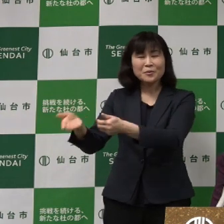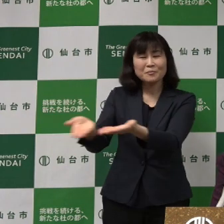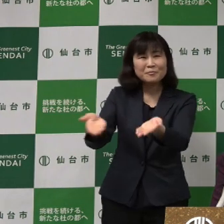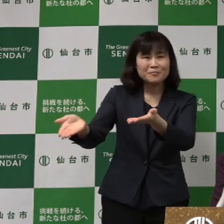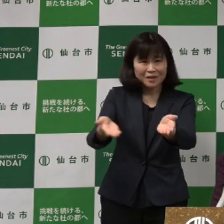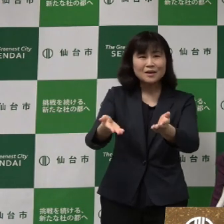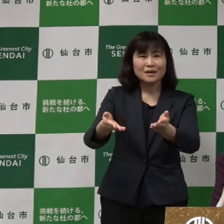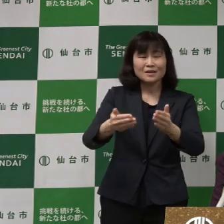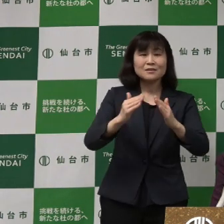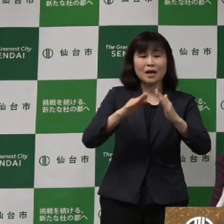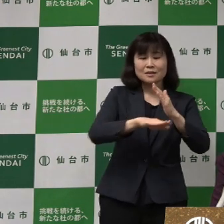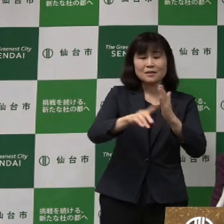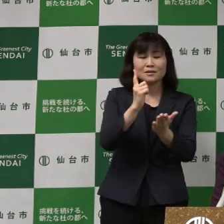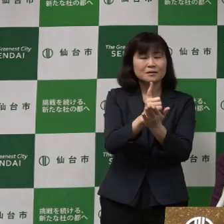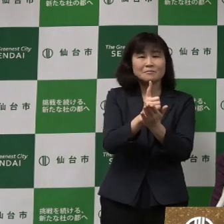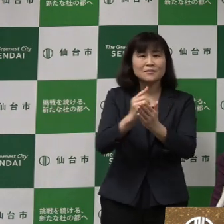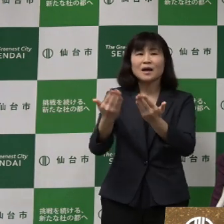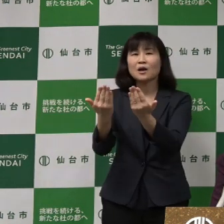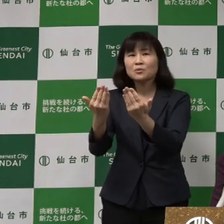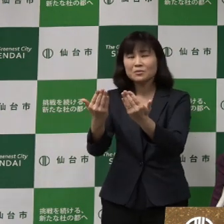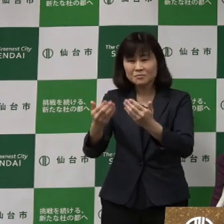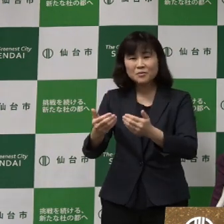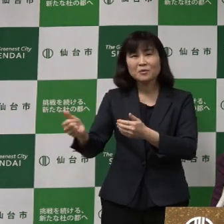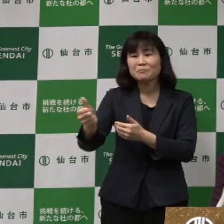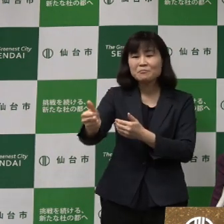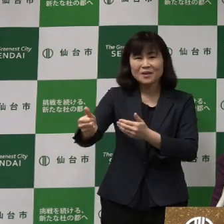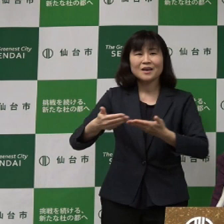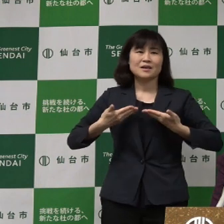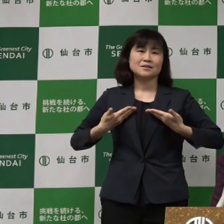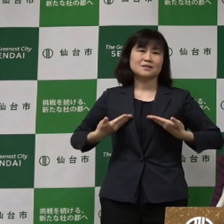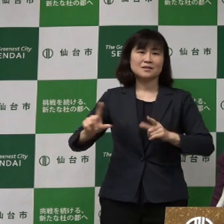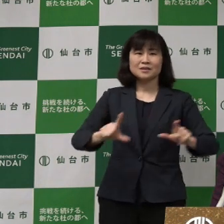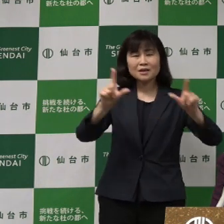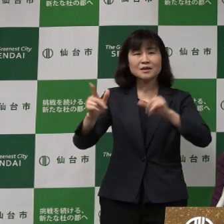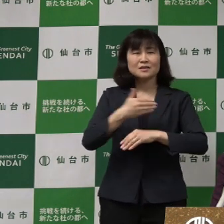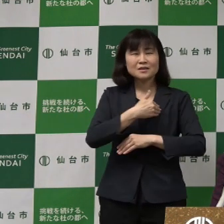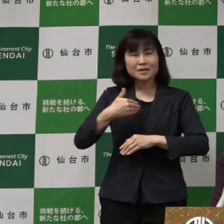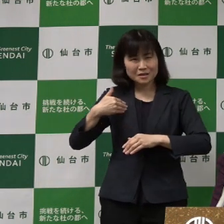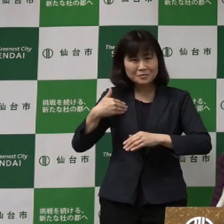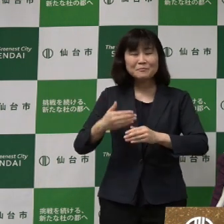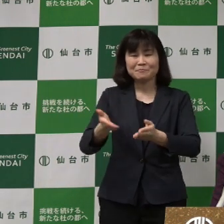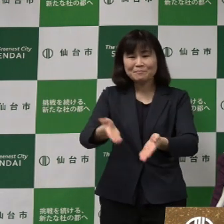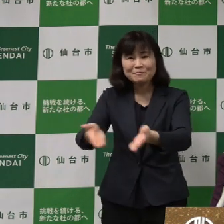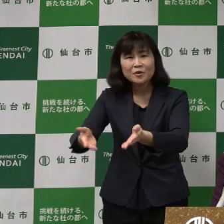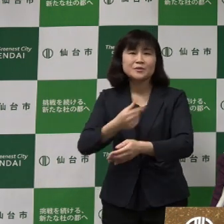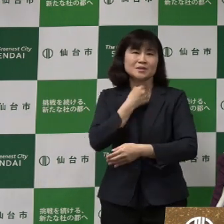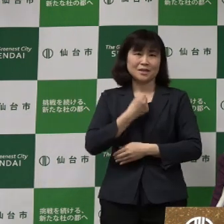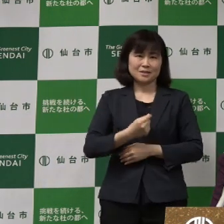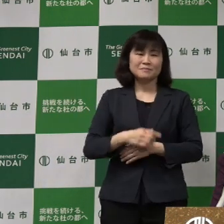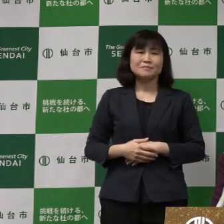ごせるように、また心のケアにも努められるように対応してまいりたいと準備を進めているところです